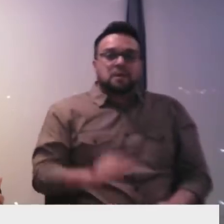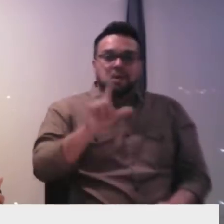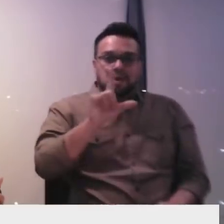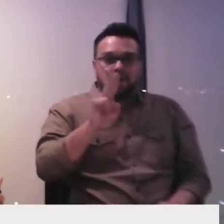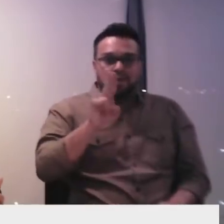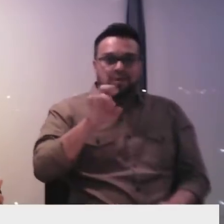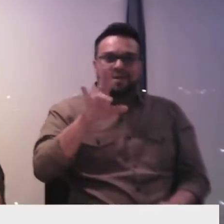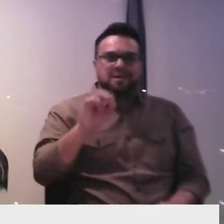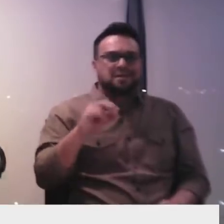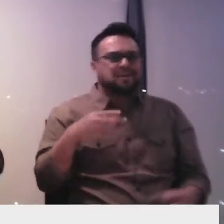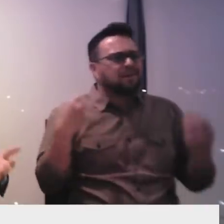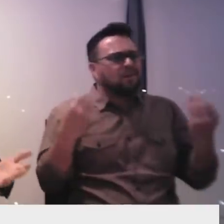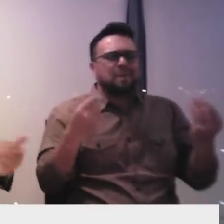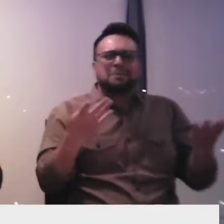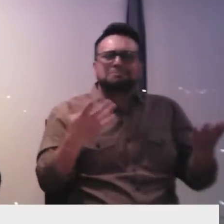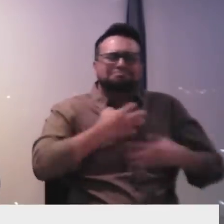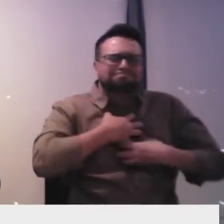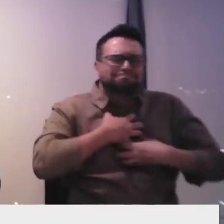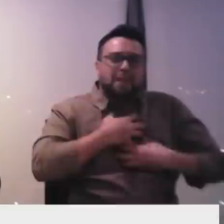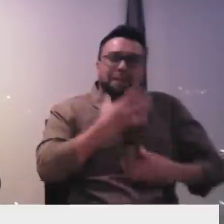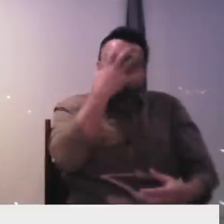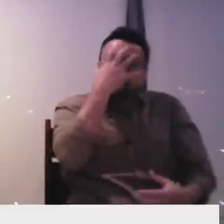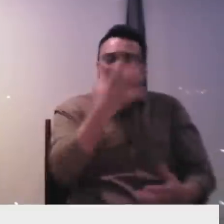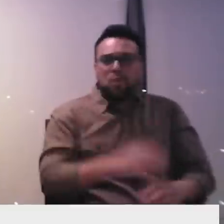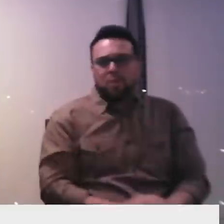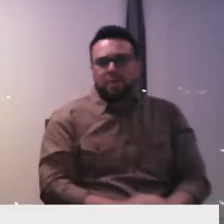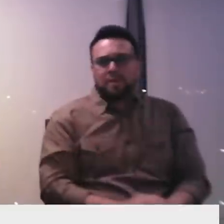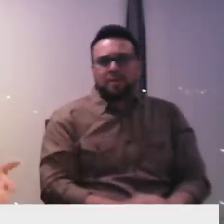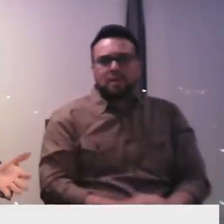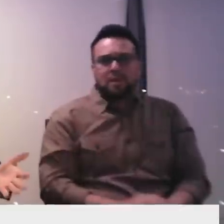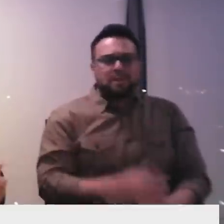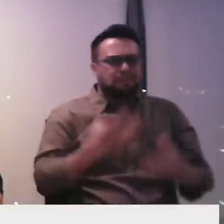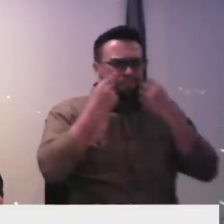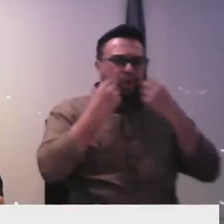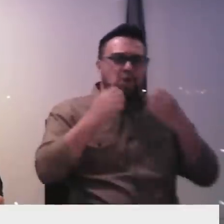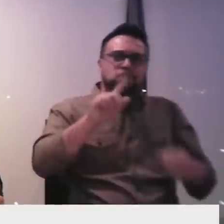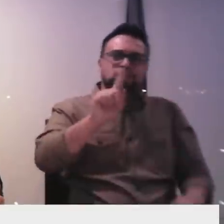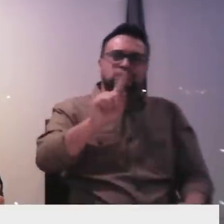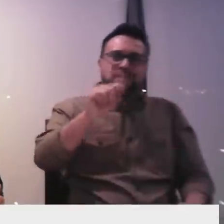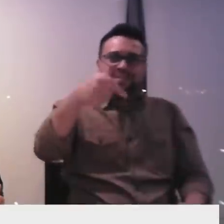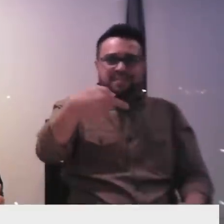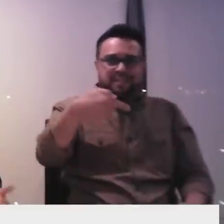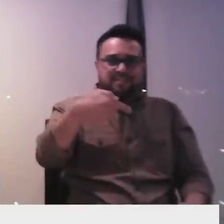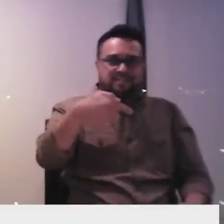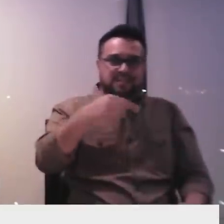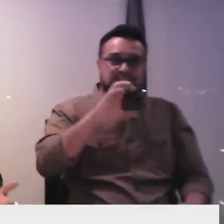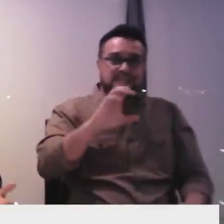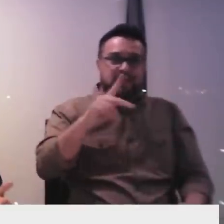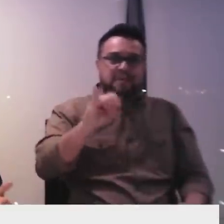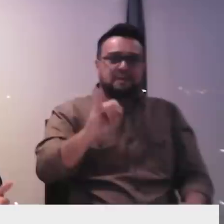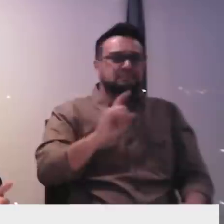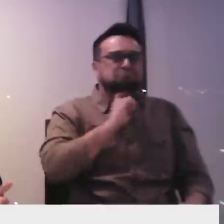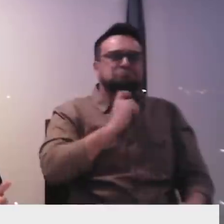fiasco. Eu tenho vergonha desse G7 que está lá. Não conseguiram